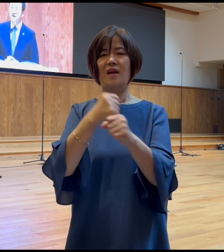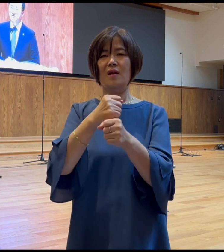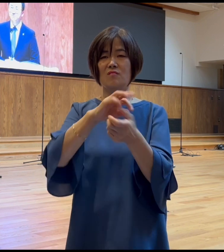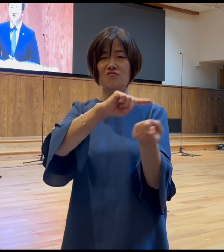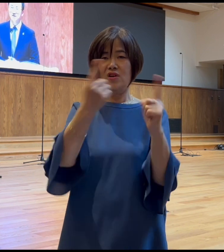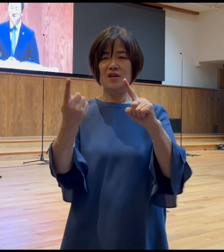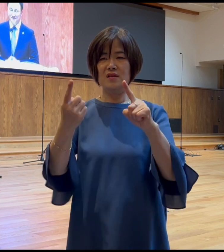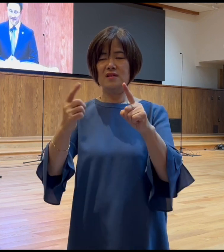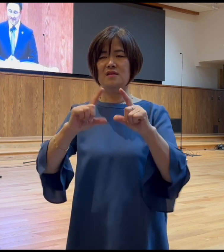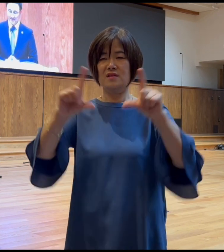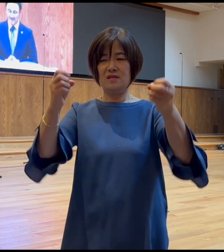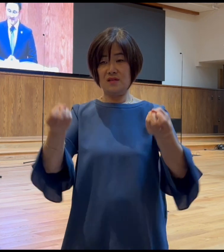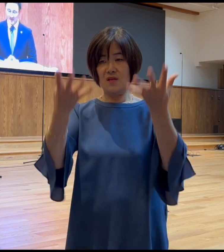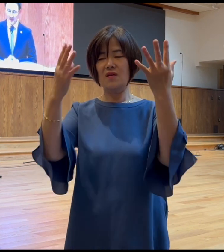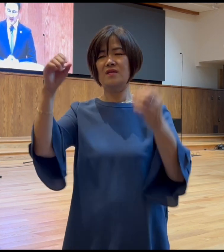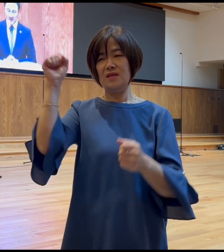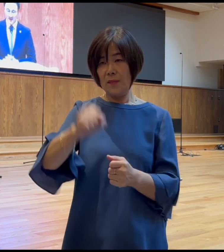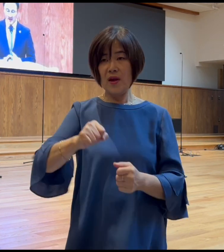세례를 받았습니다.